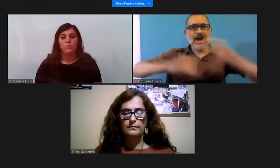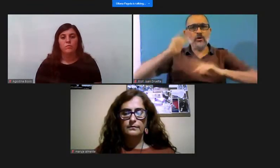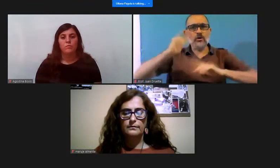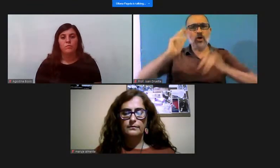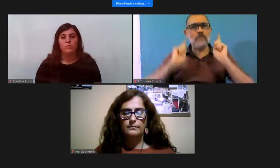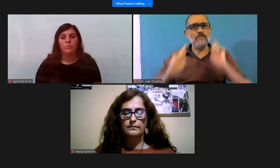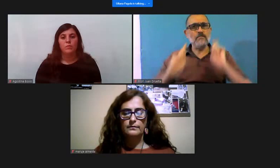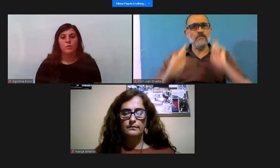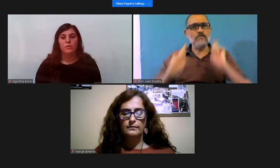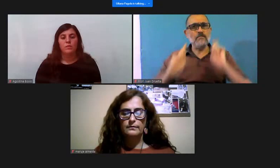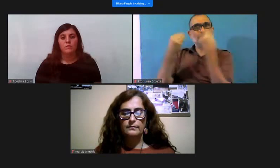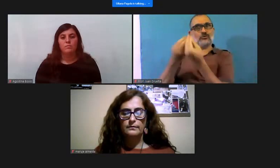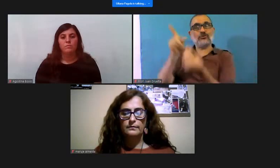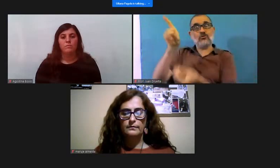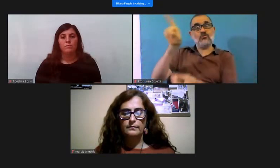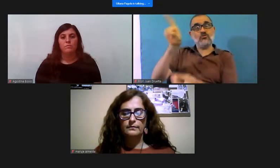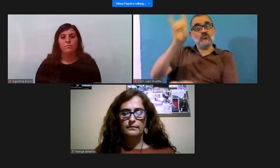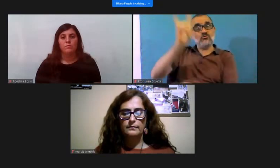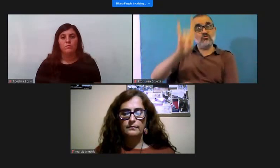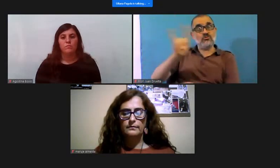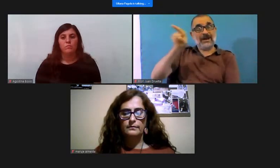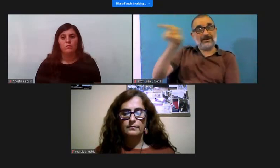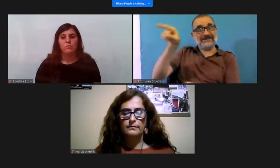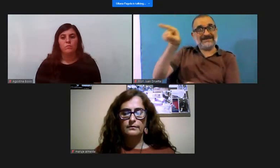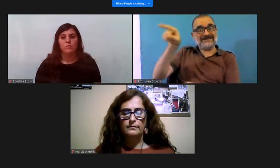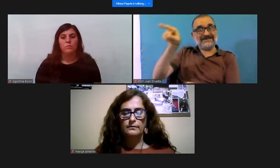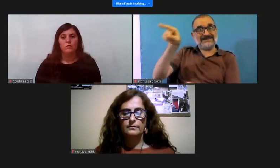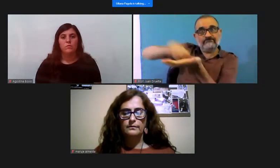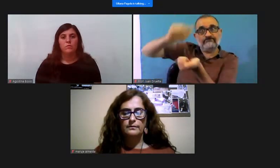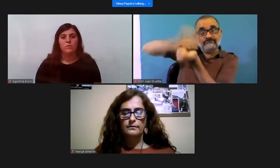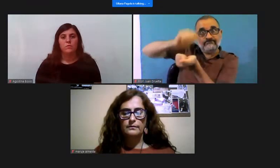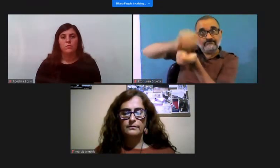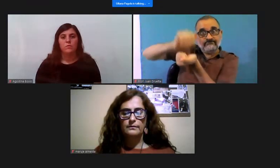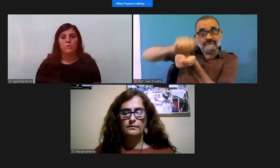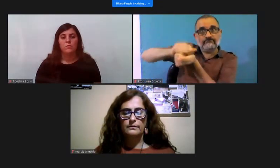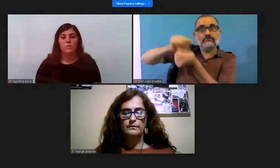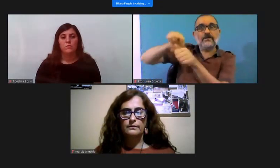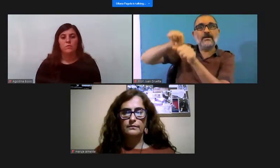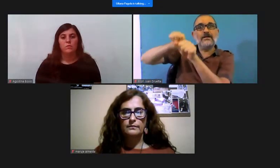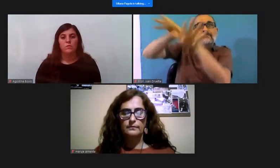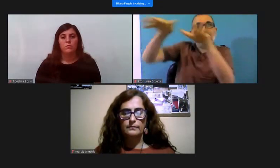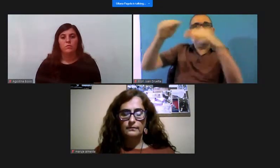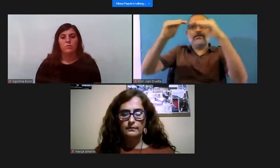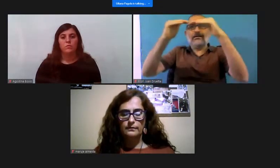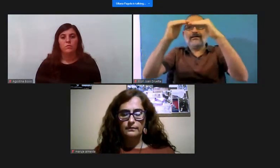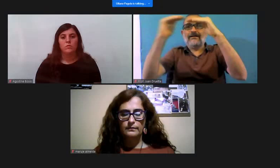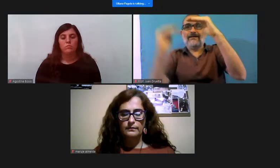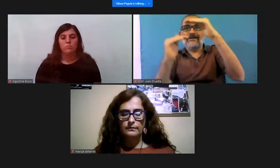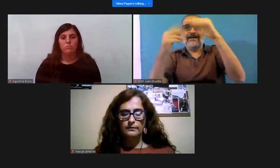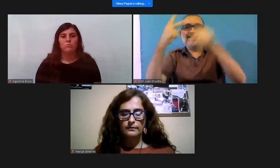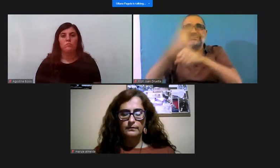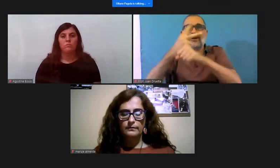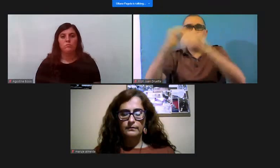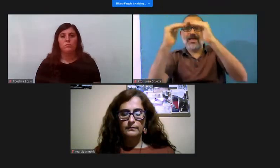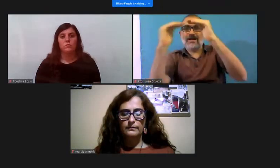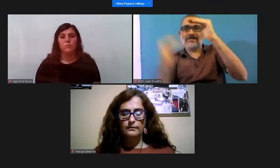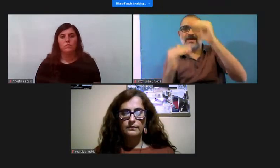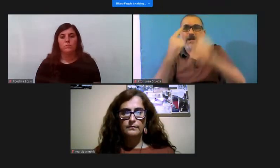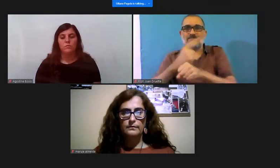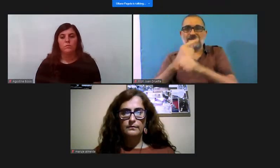personas, somos seres humanos y nosotros, digamos, tenemos los mismos derechos y lo mismo que se